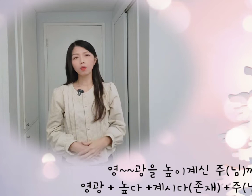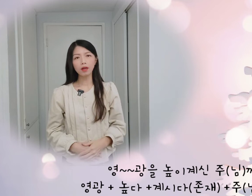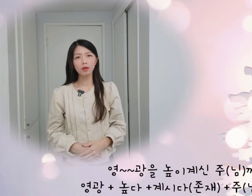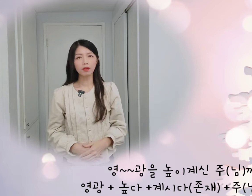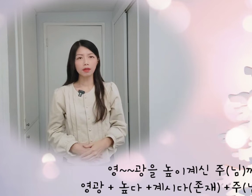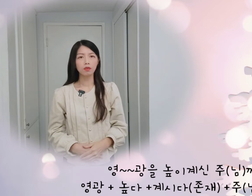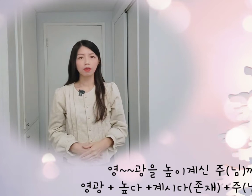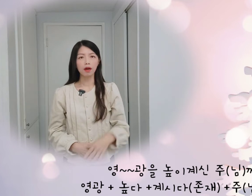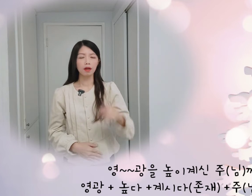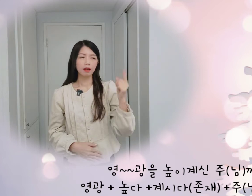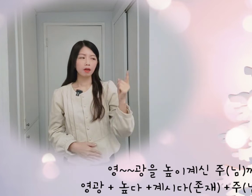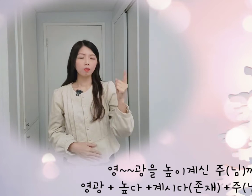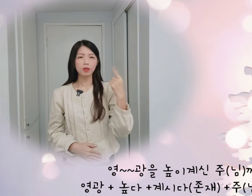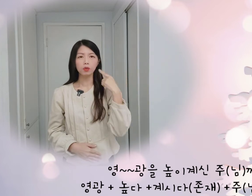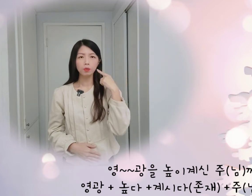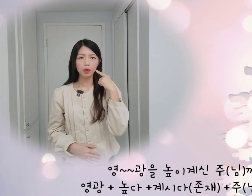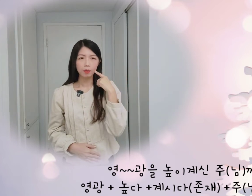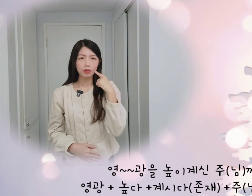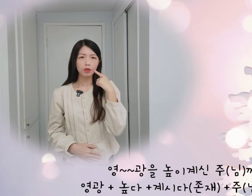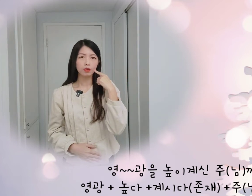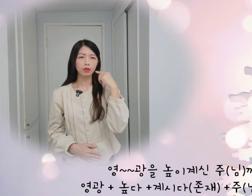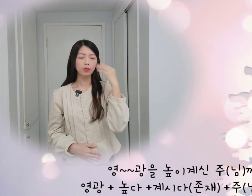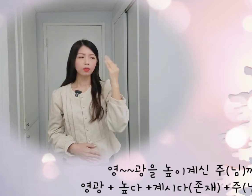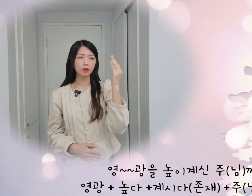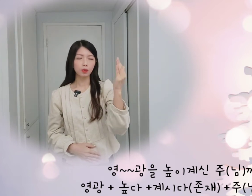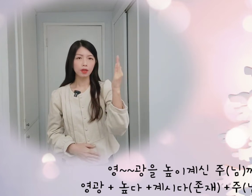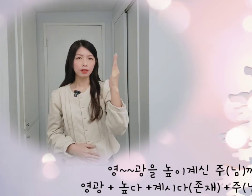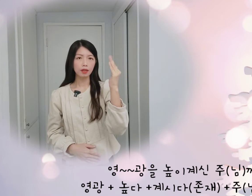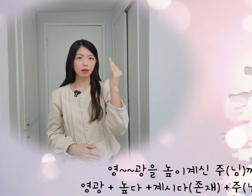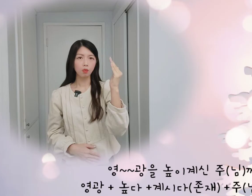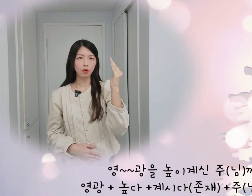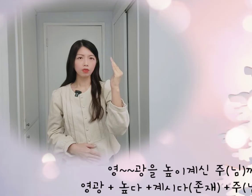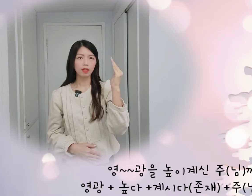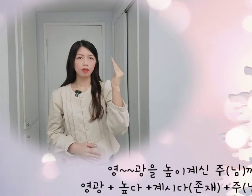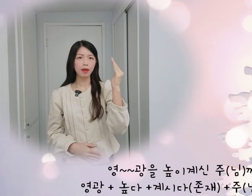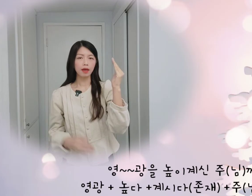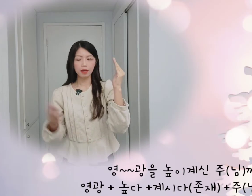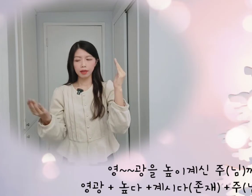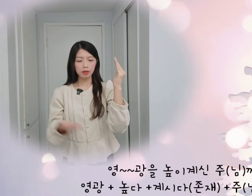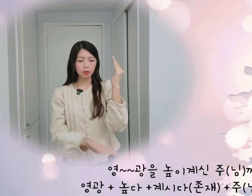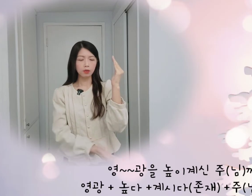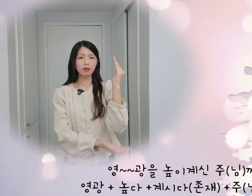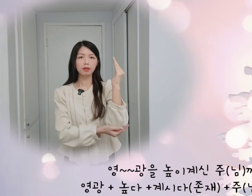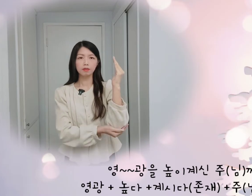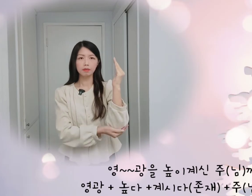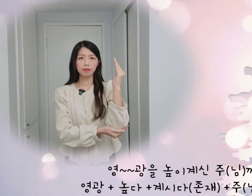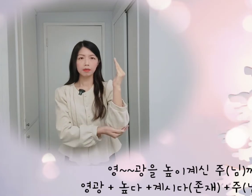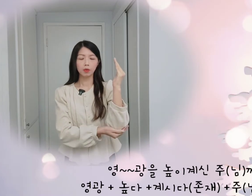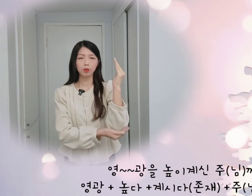일단 영광이라고 하는 뜻의 수어가 검지로 볼 한번 찍어주시고 손 살짝 이렇게 오므려 주신 다음에 다른